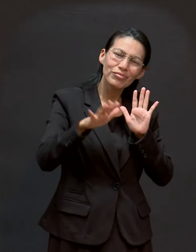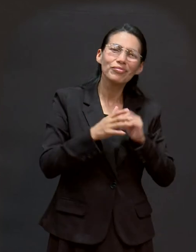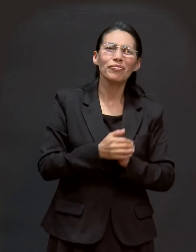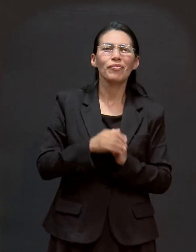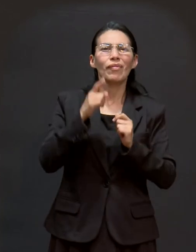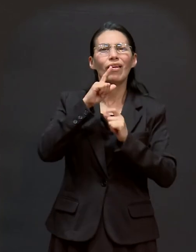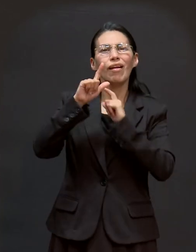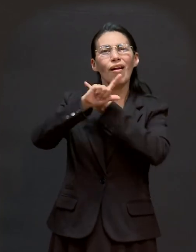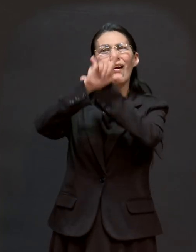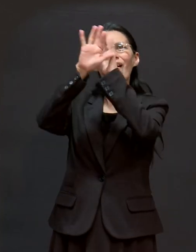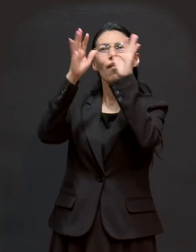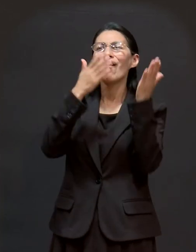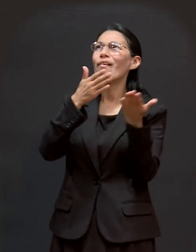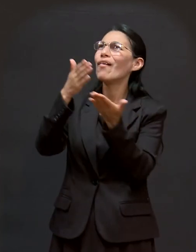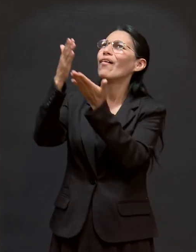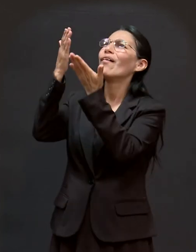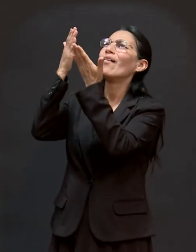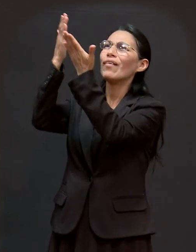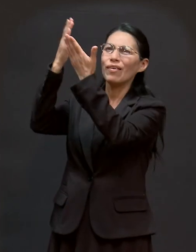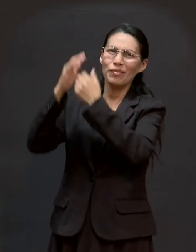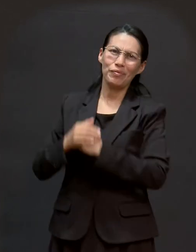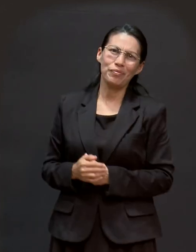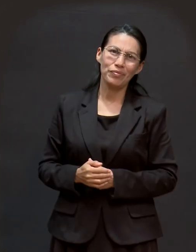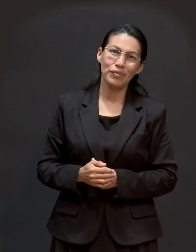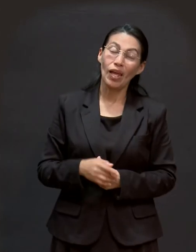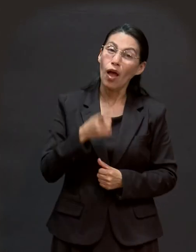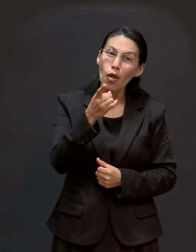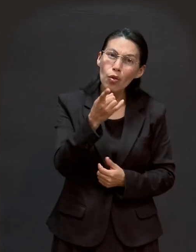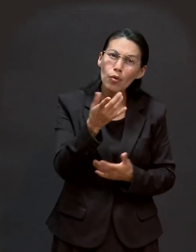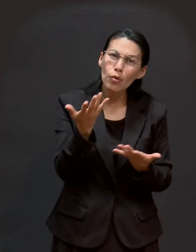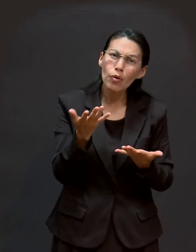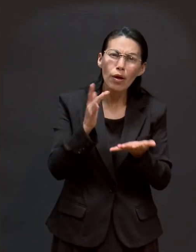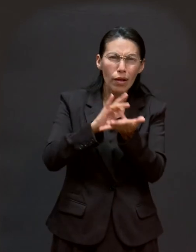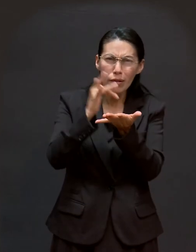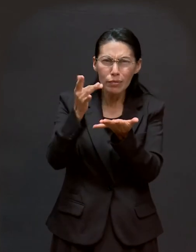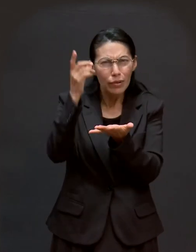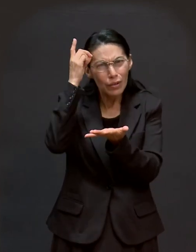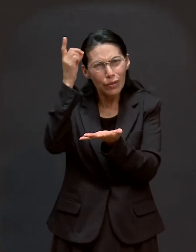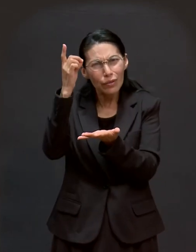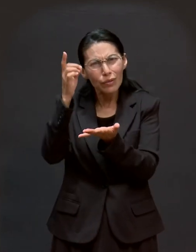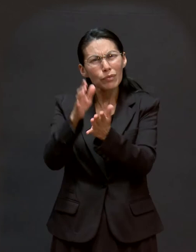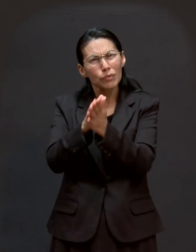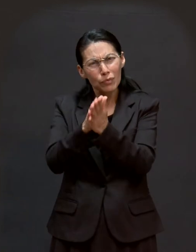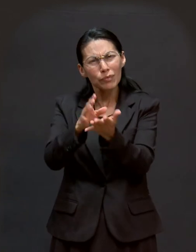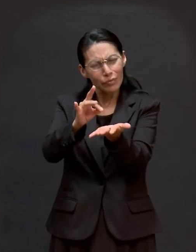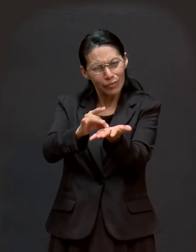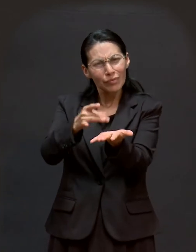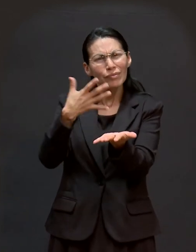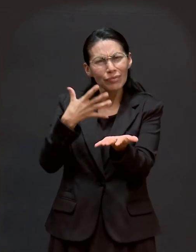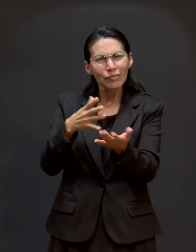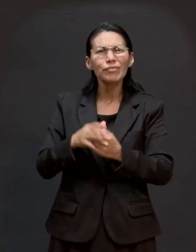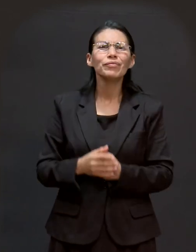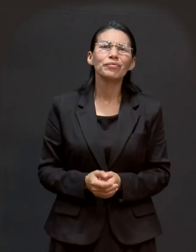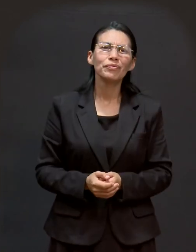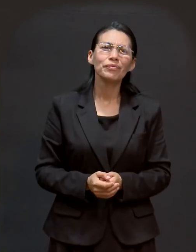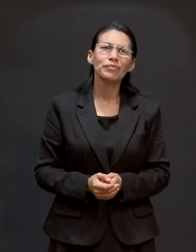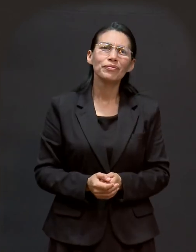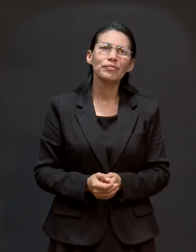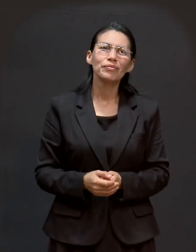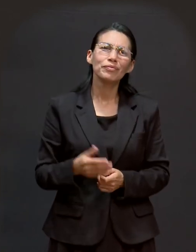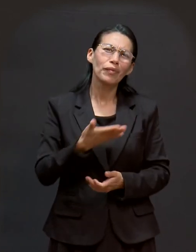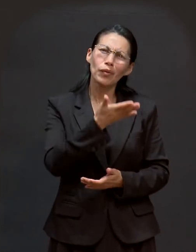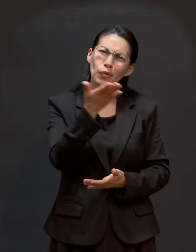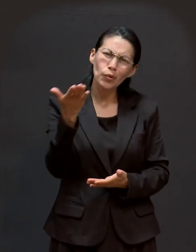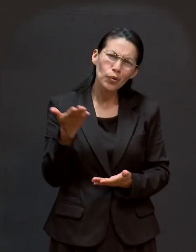gloria también sé que invitamos a todos a que si tienes motivo de agradecimiento a dios lo